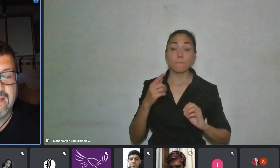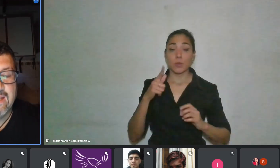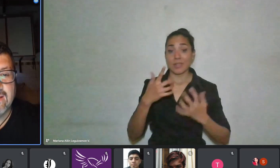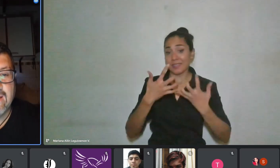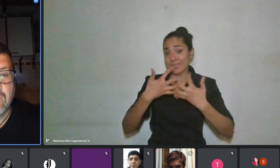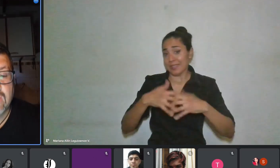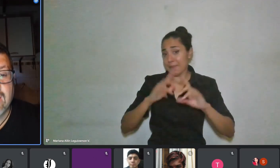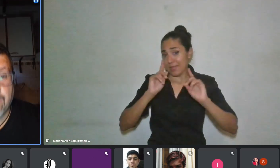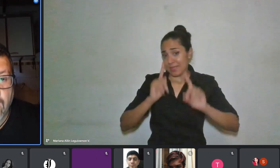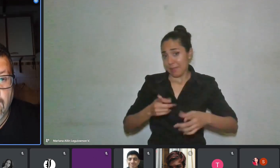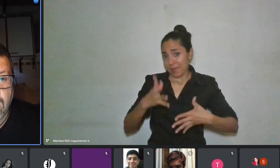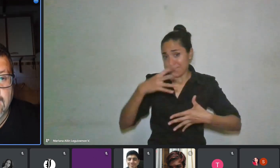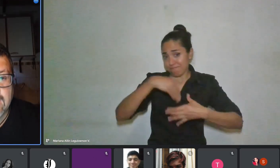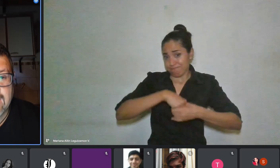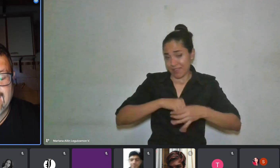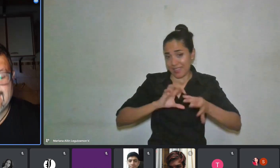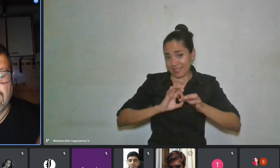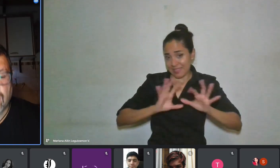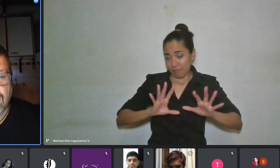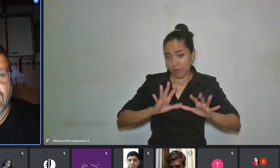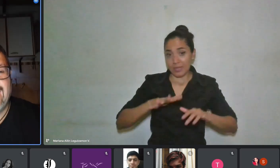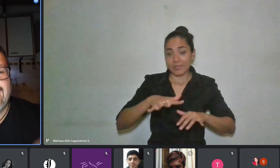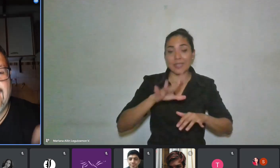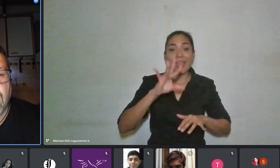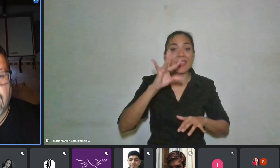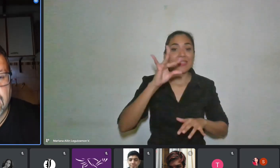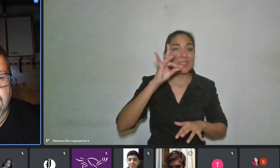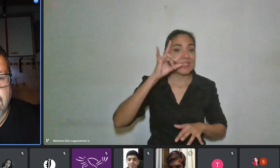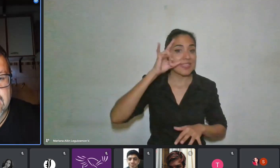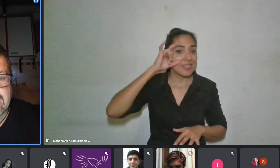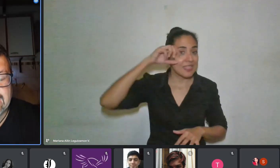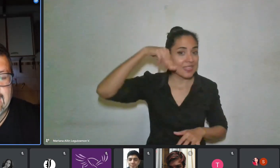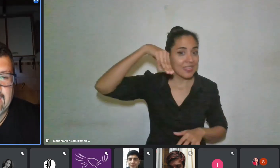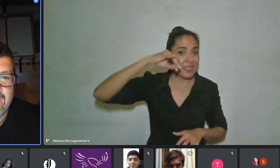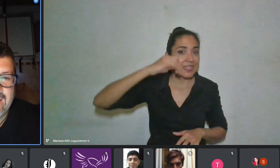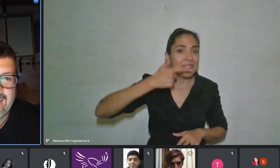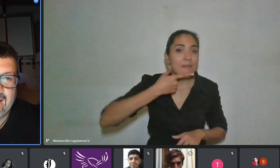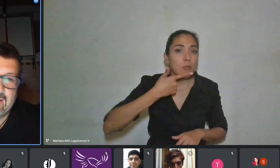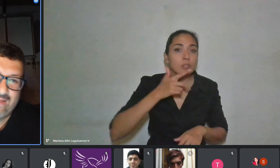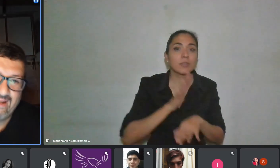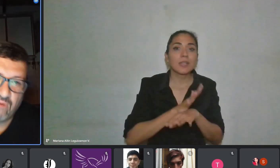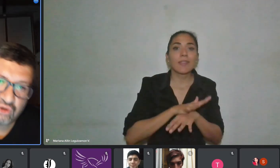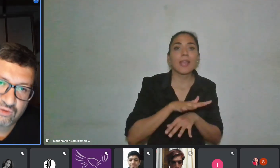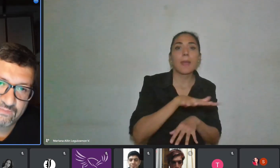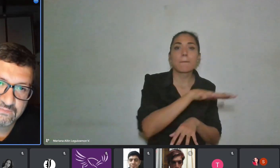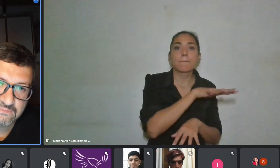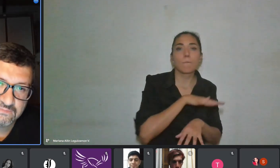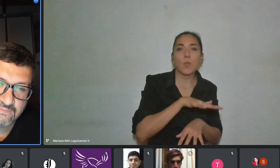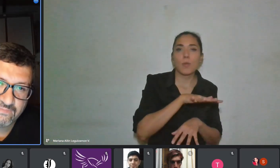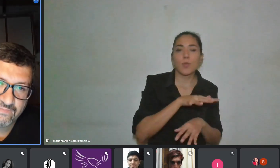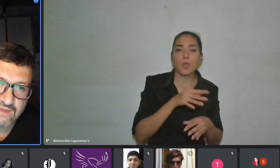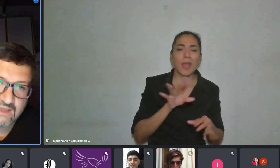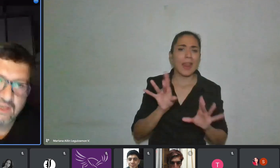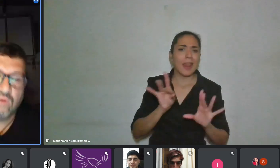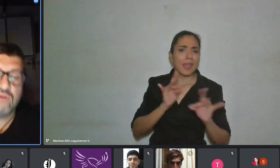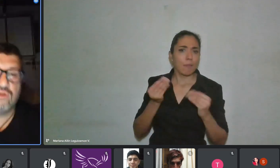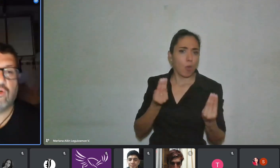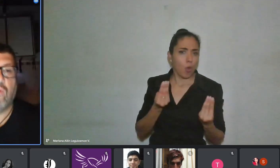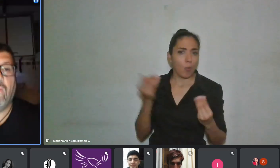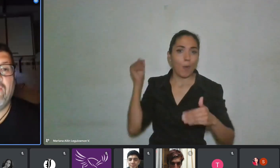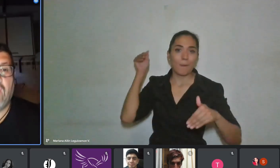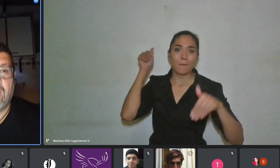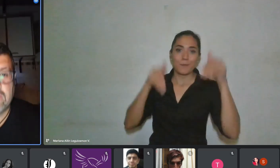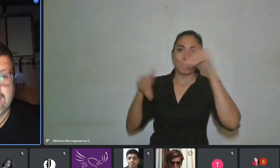que Demos es pueblo, es decir, que nosotros elegimos a nuestros representantes a través de ¿qué? A través del voto. Cuando